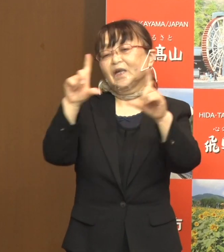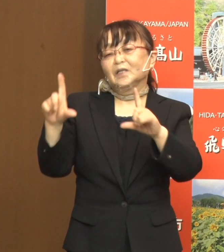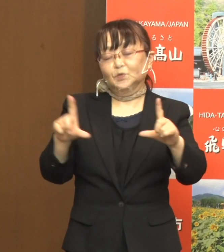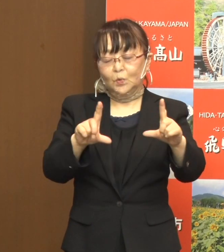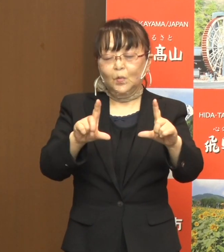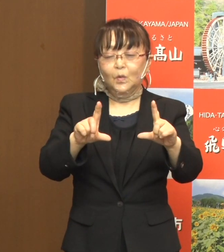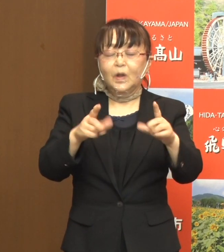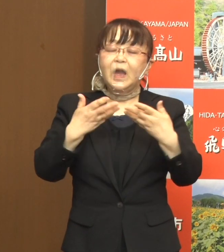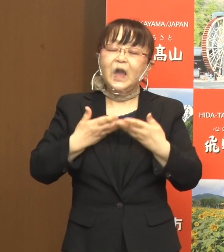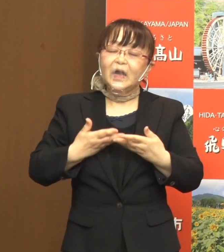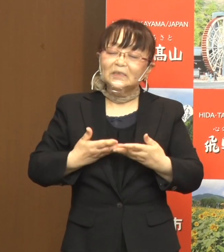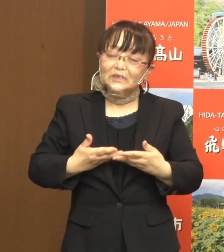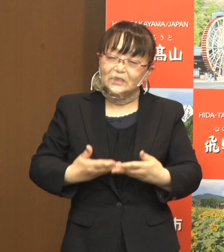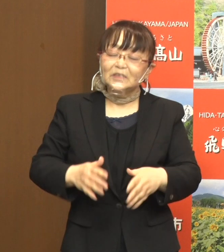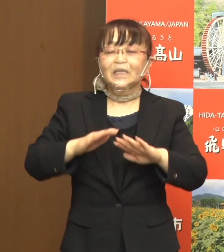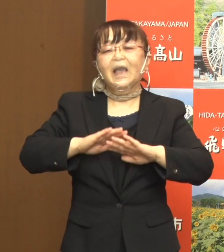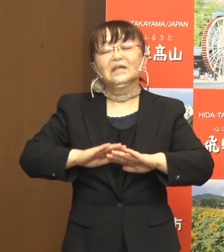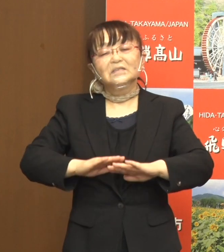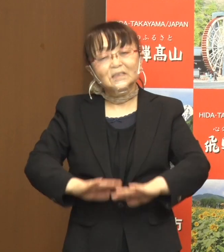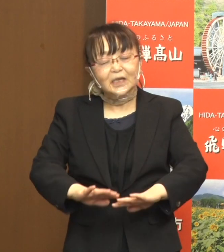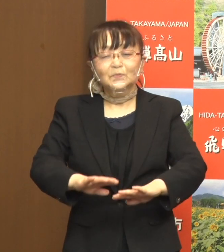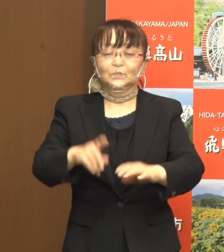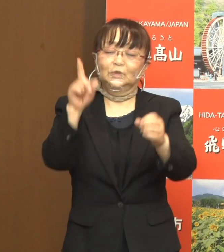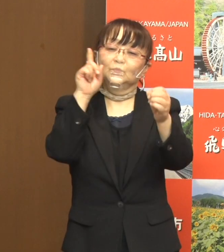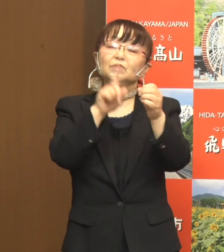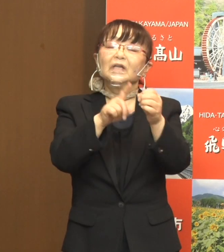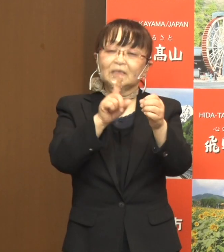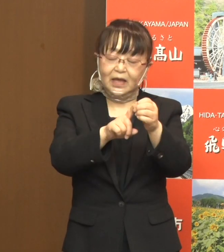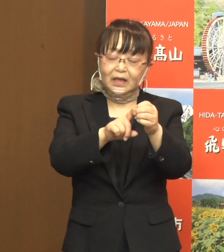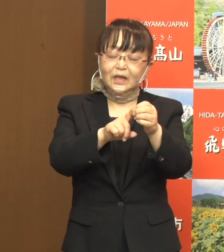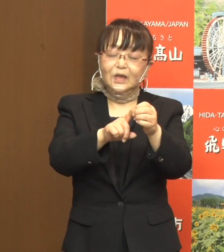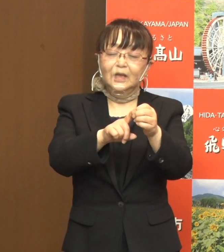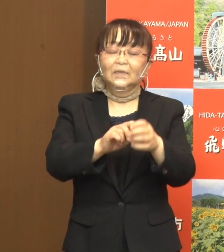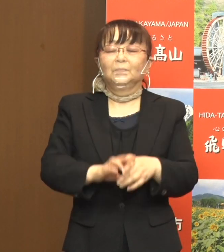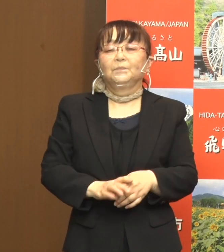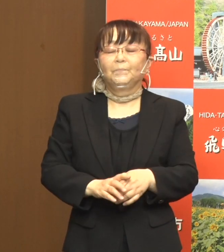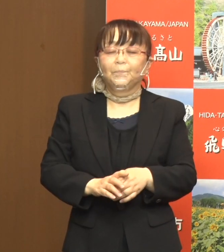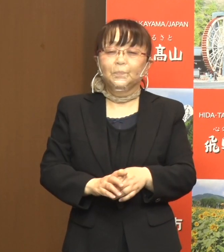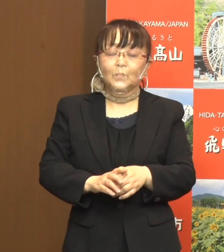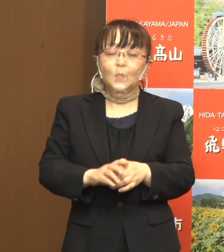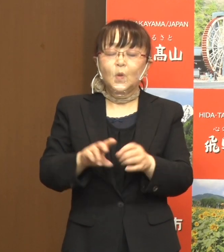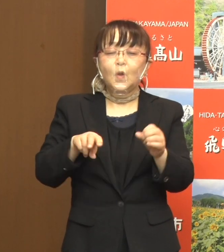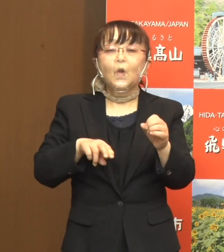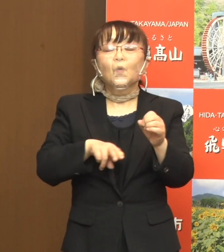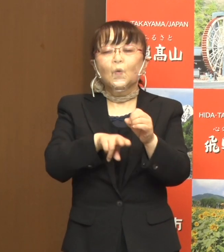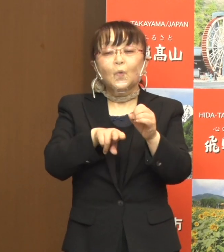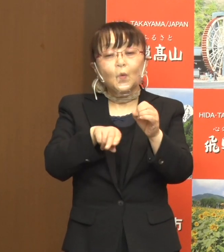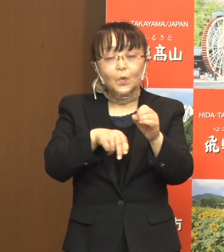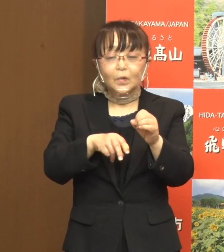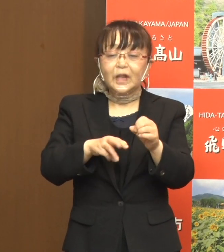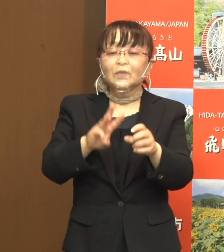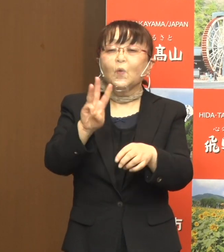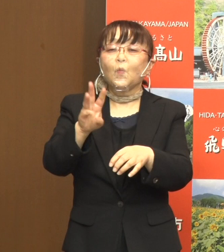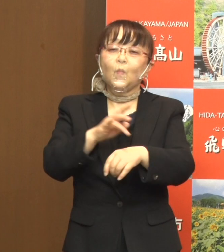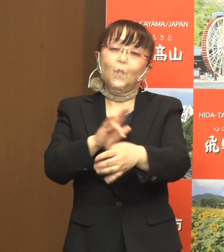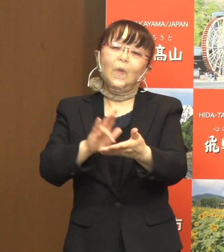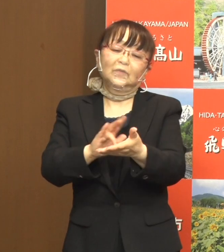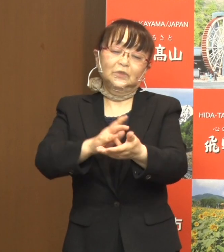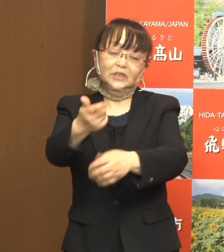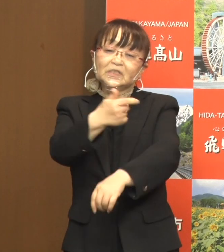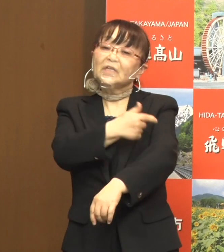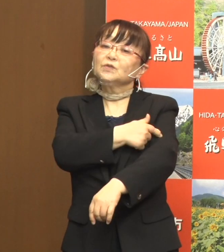に向け市がところなおいるイスうワクチン接種による感染防止対策でそれと